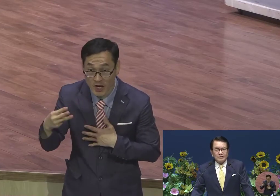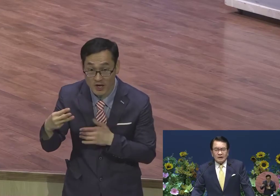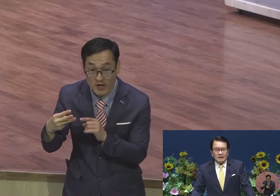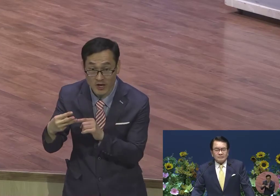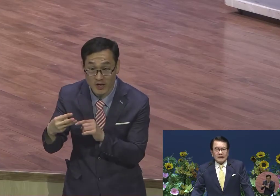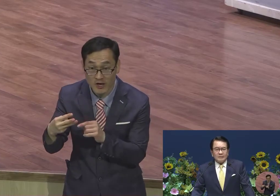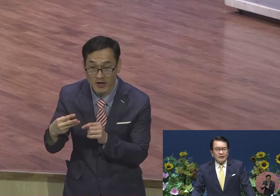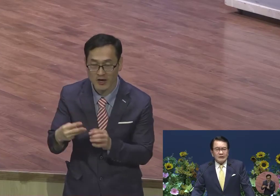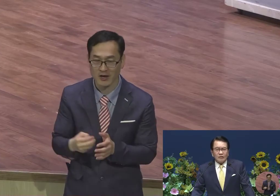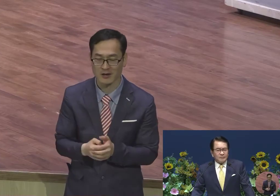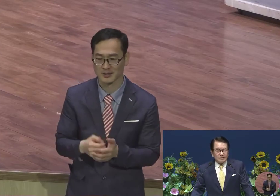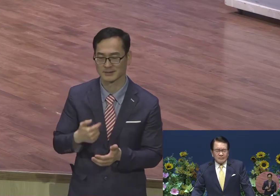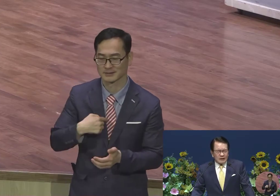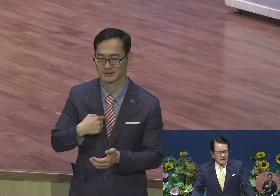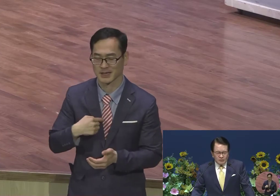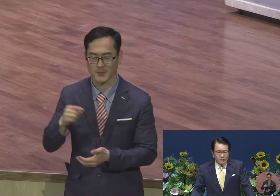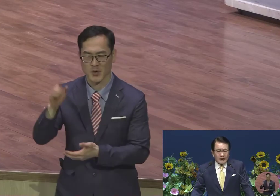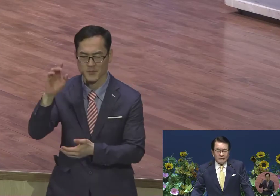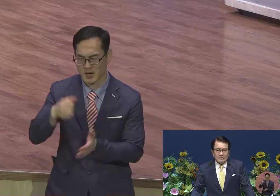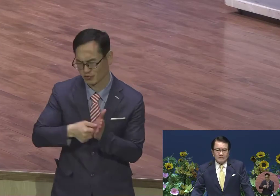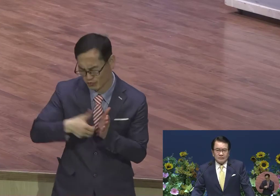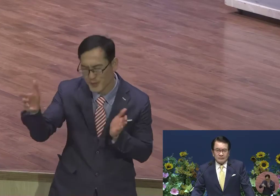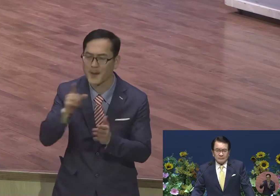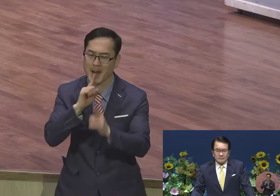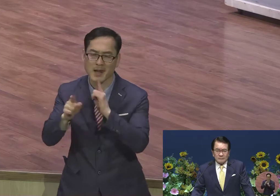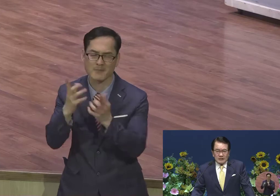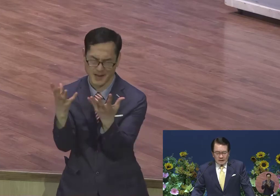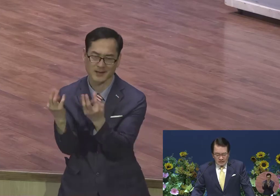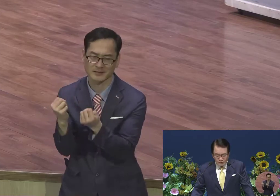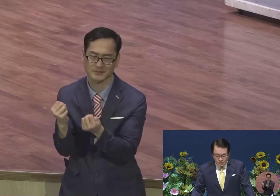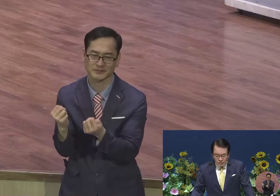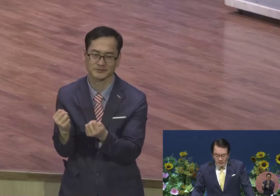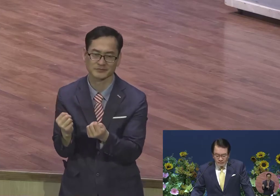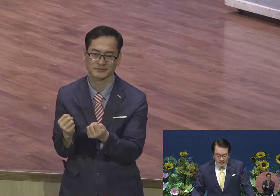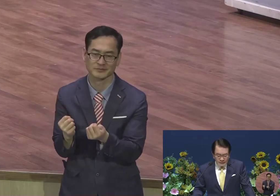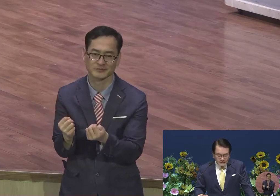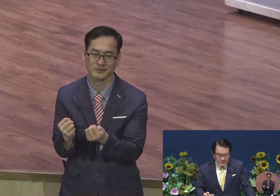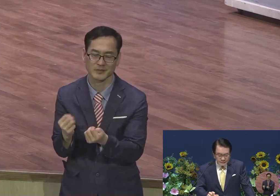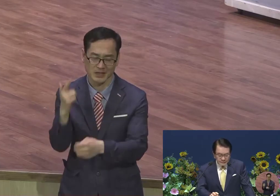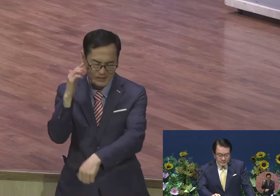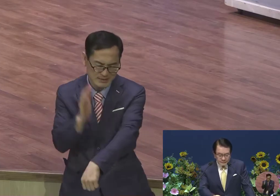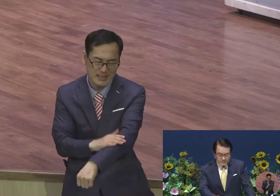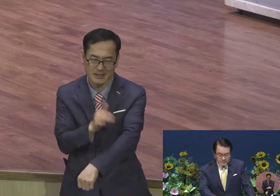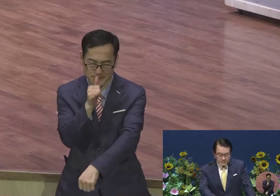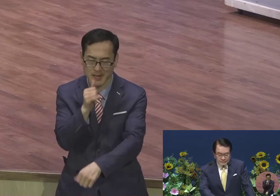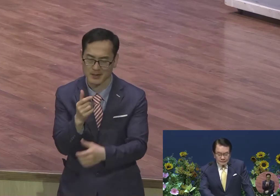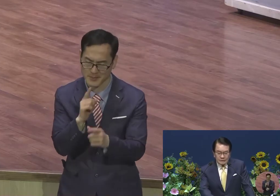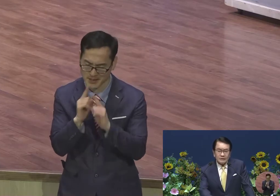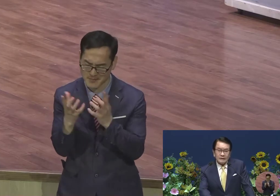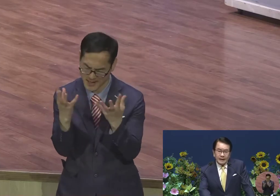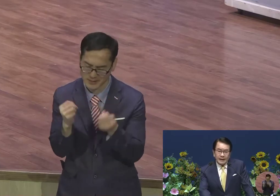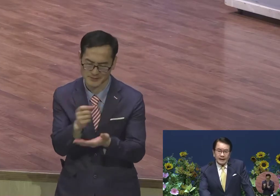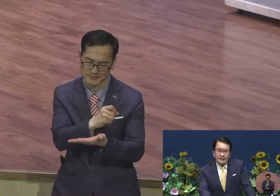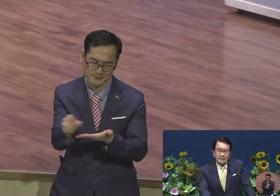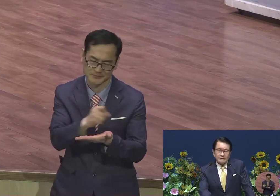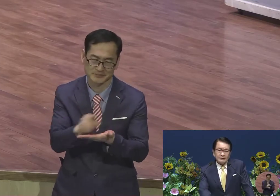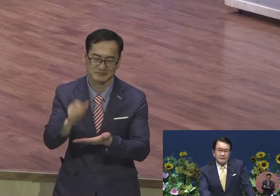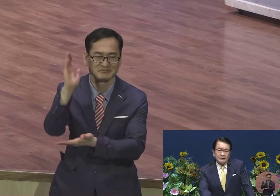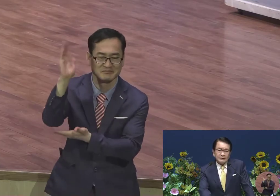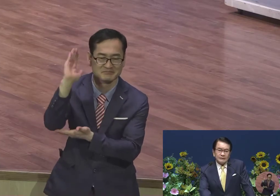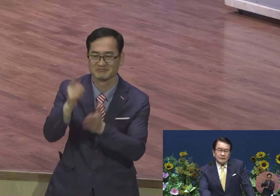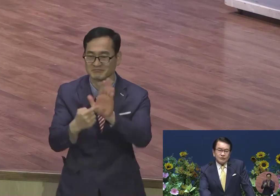자문 비슷한 게 자문에 나오는 게 비슷한 말이 너무 많아요 자문에 아주 좋은 말 많아요 그런데